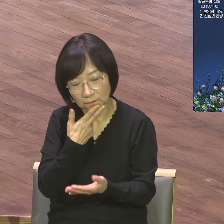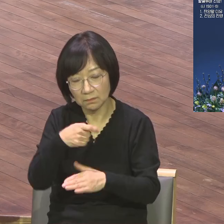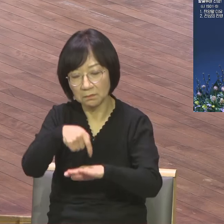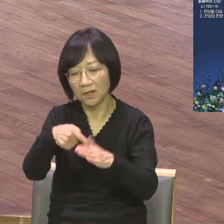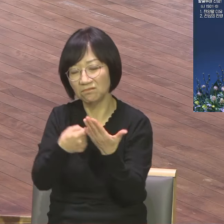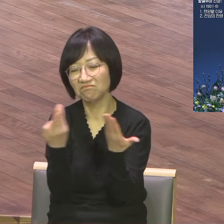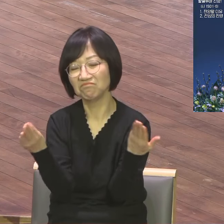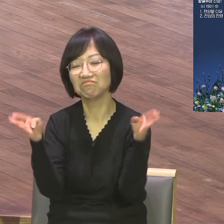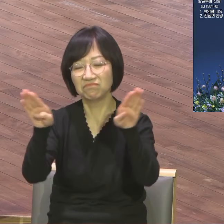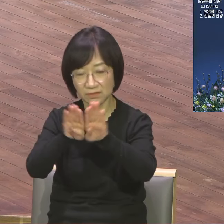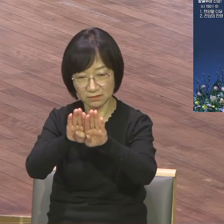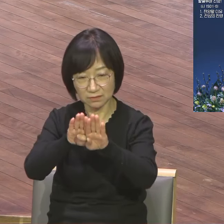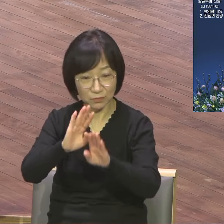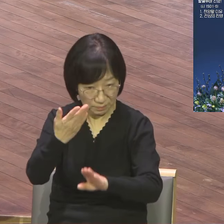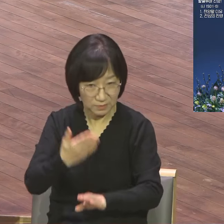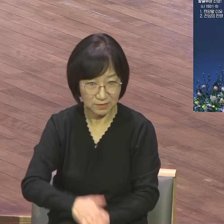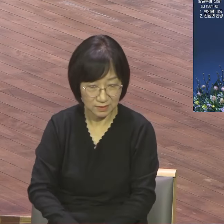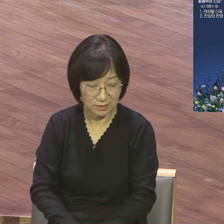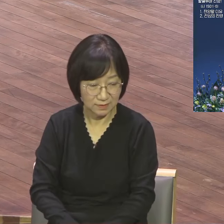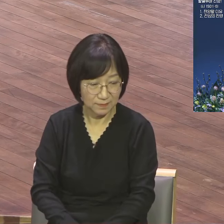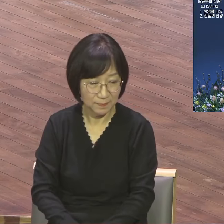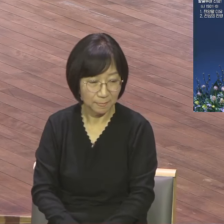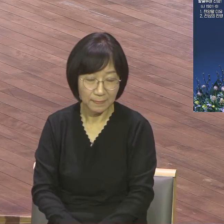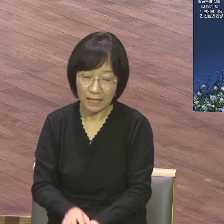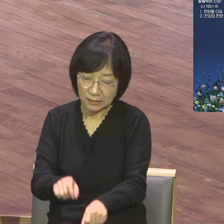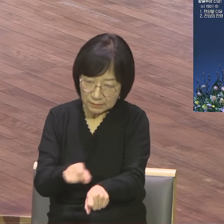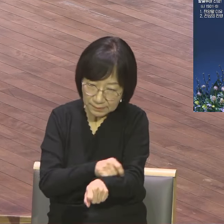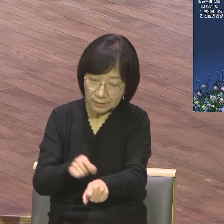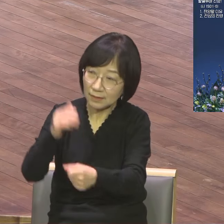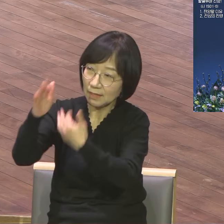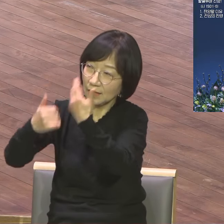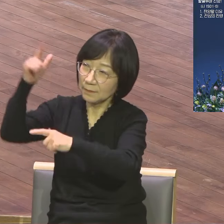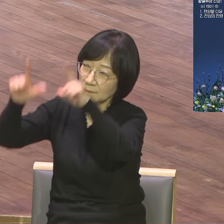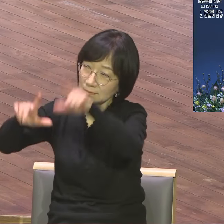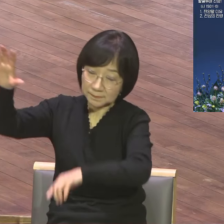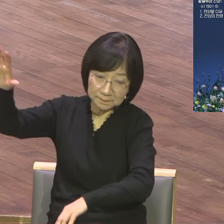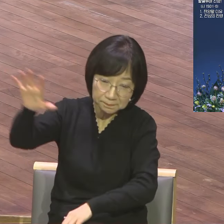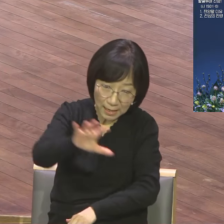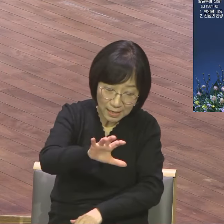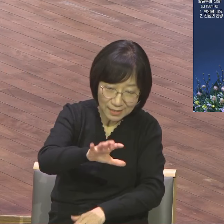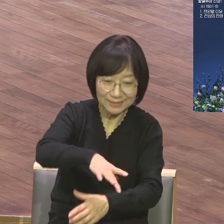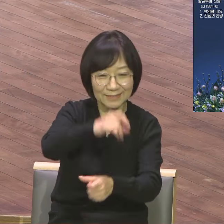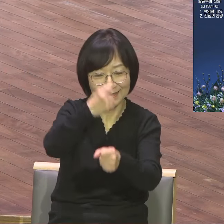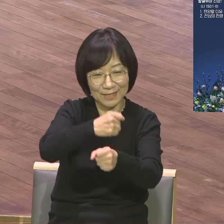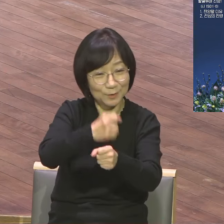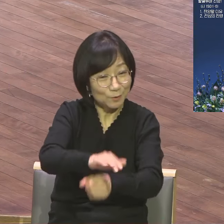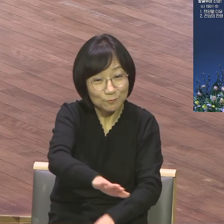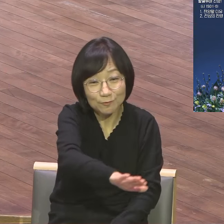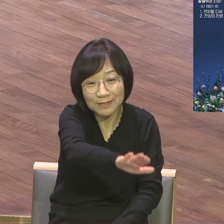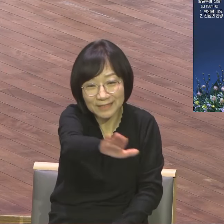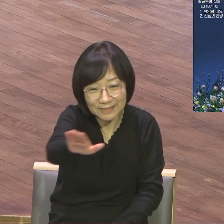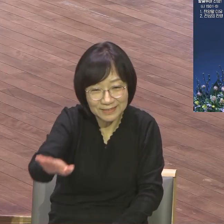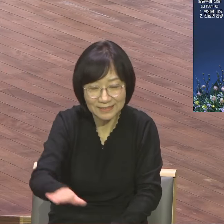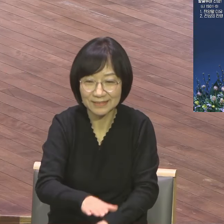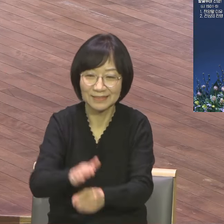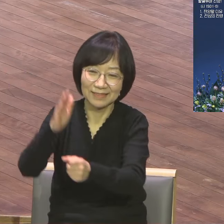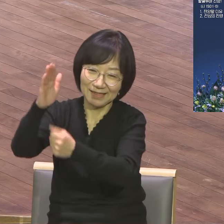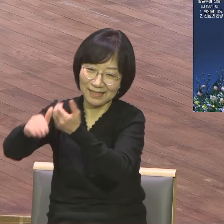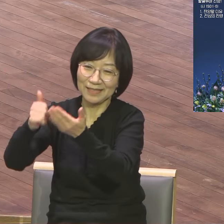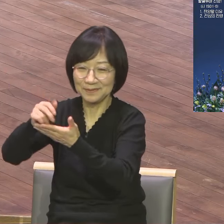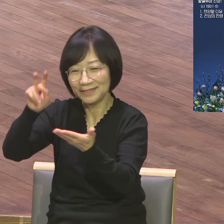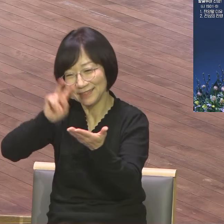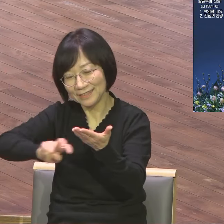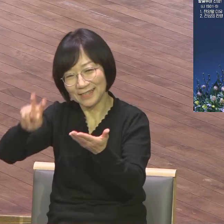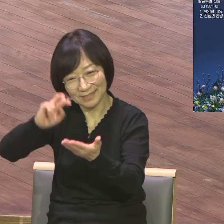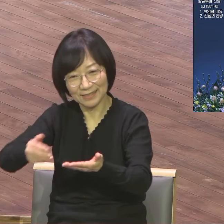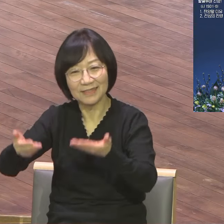다쳐버렸는데 그중에서 특별히 하나님의 형상도로 지원받은 우리는 말로 다 못하잖아. 우리는 하나님을 찬양하도록